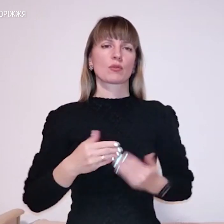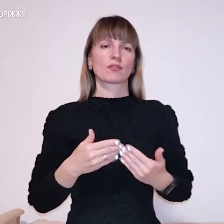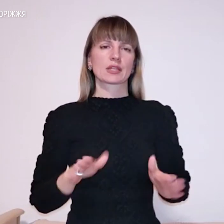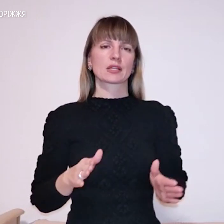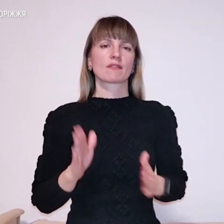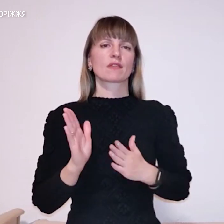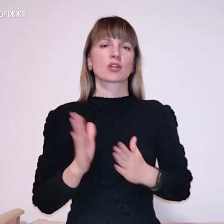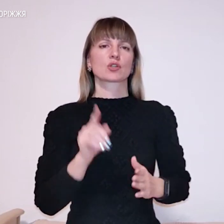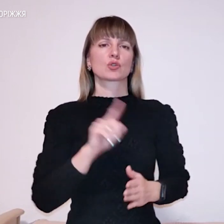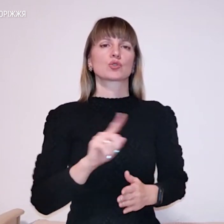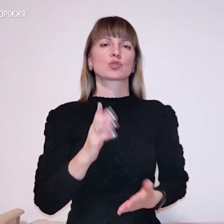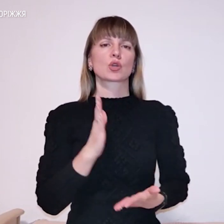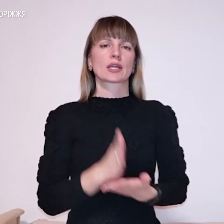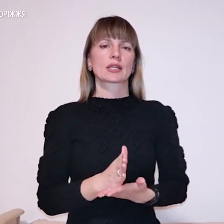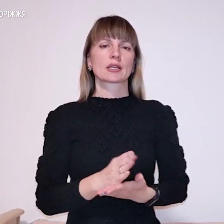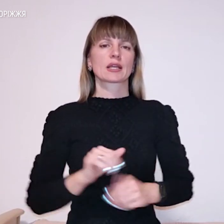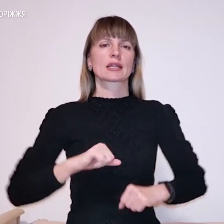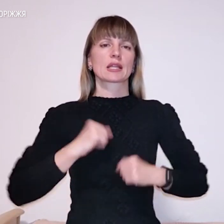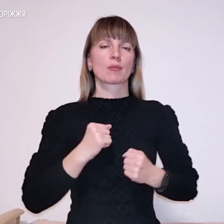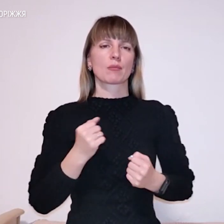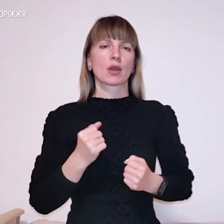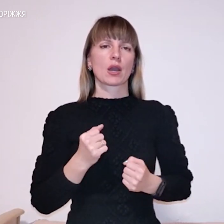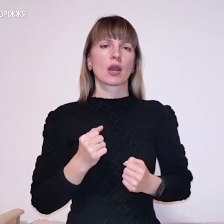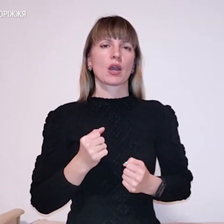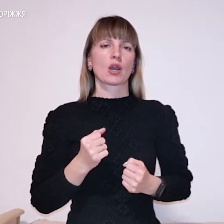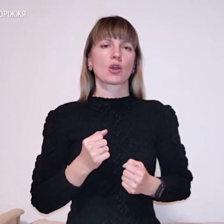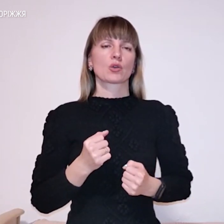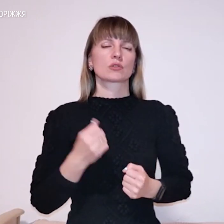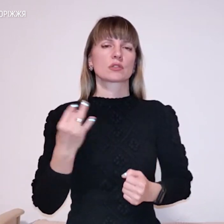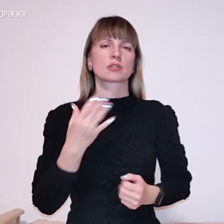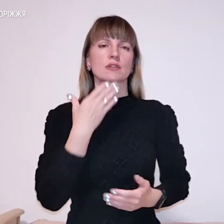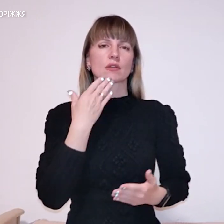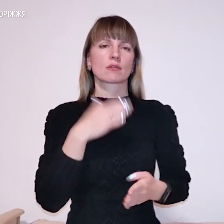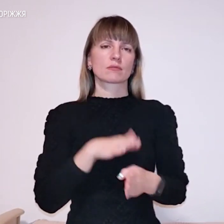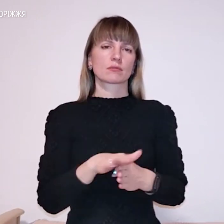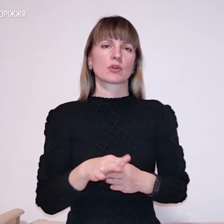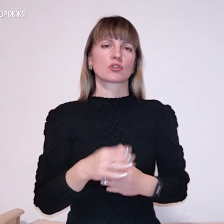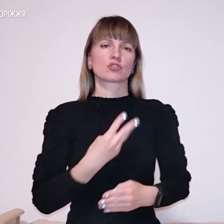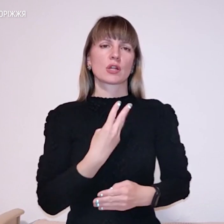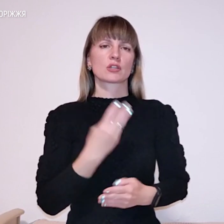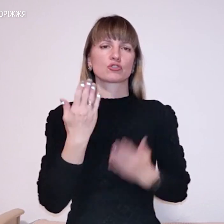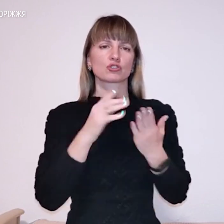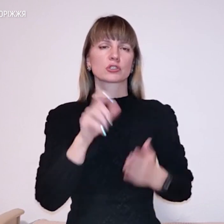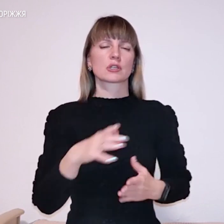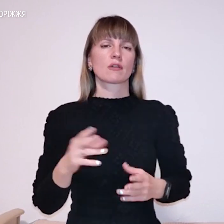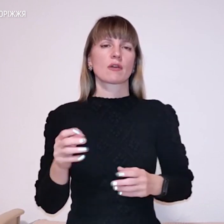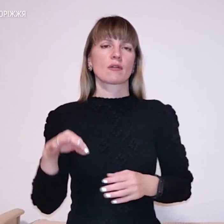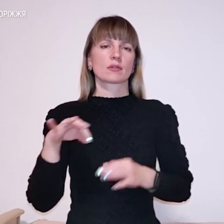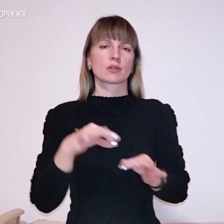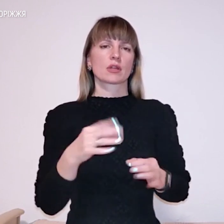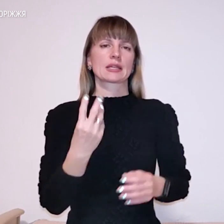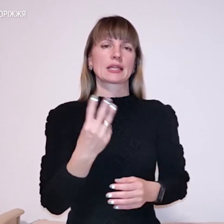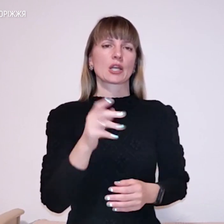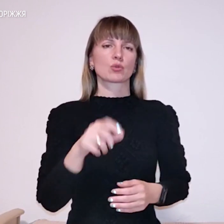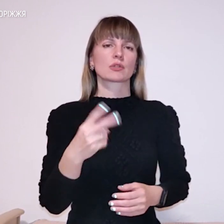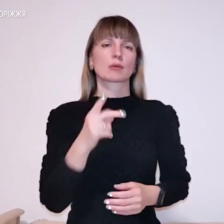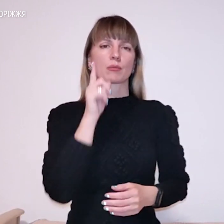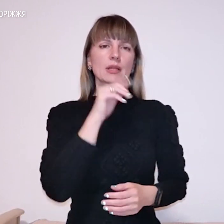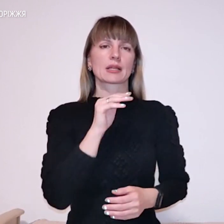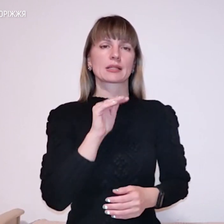режимі того, що є, намагаємось обслуговувати своїх читачів. Співробітники у нас виїхали тільки 3 людини, там з маленькими дітьми мами. Всі інші